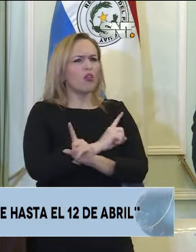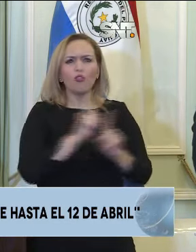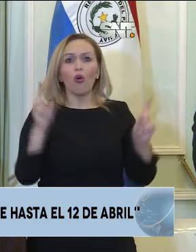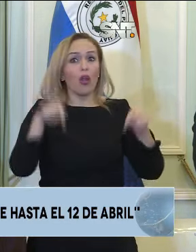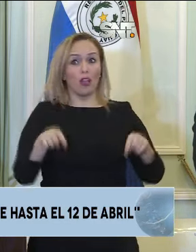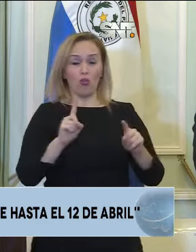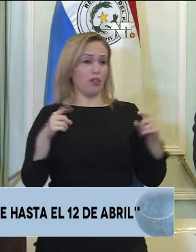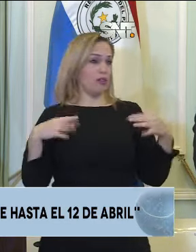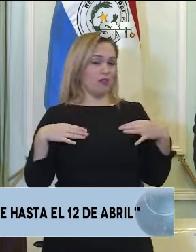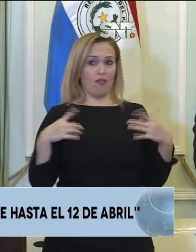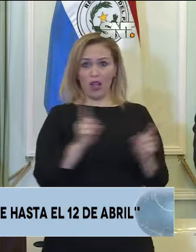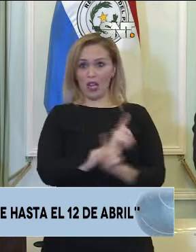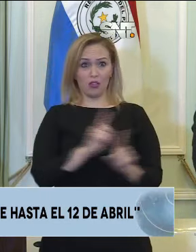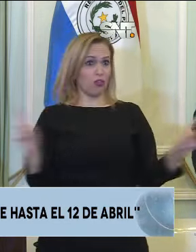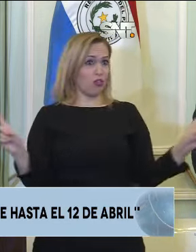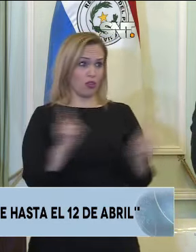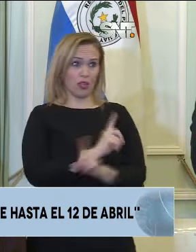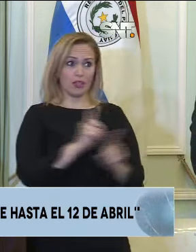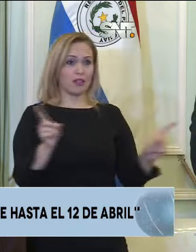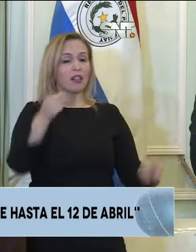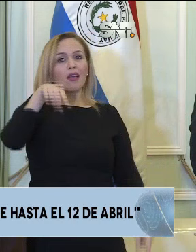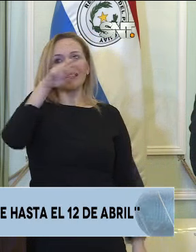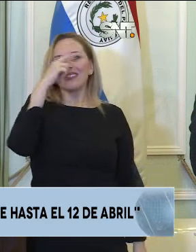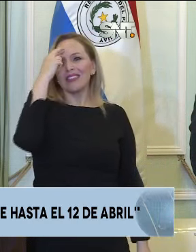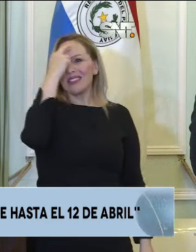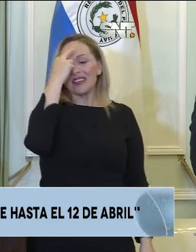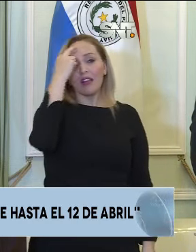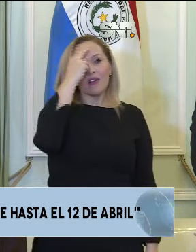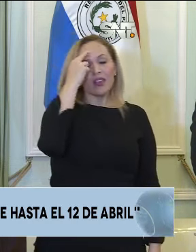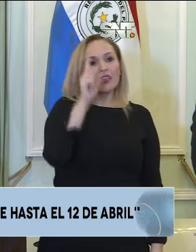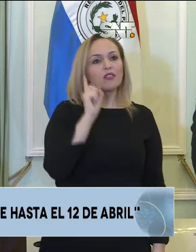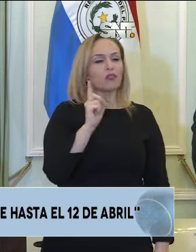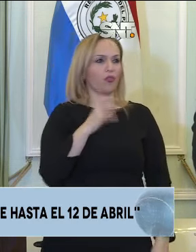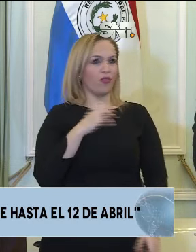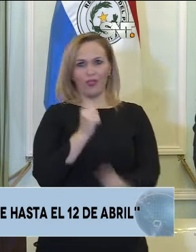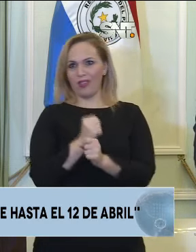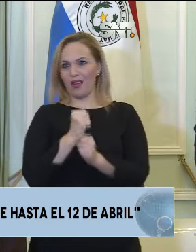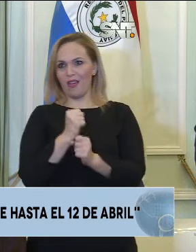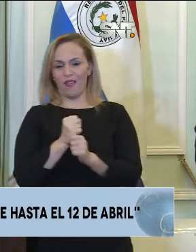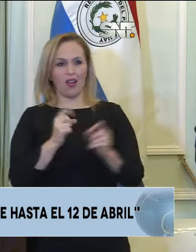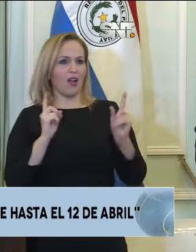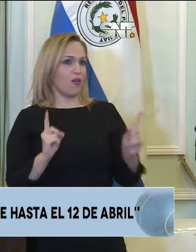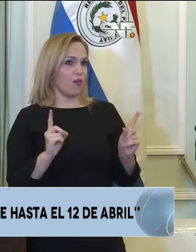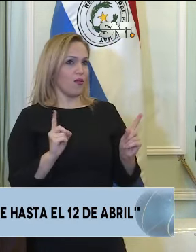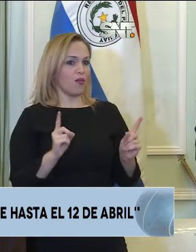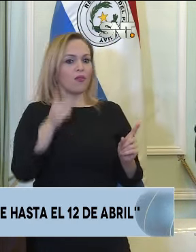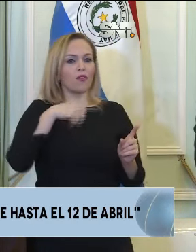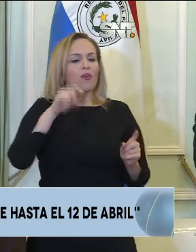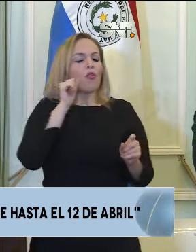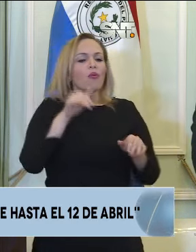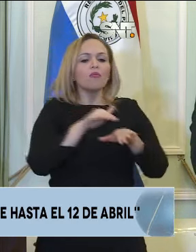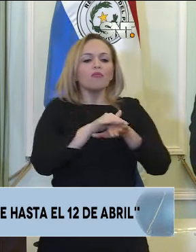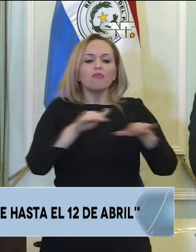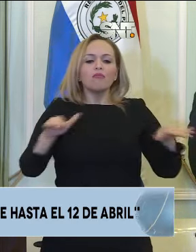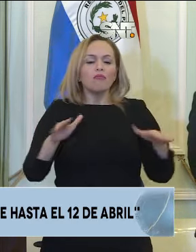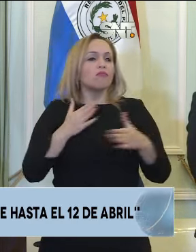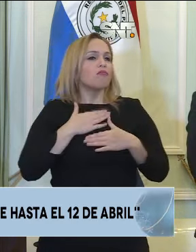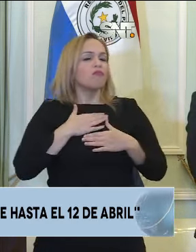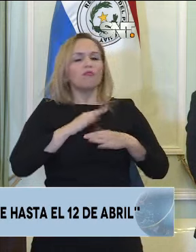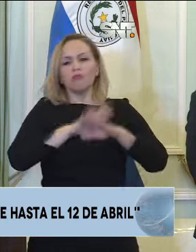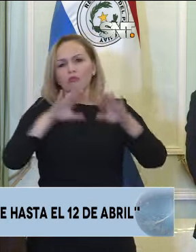de vacaciones. Esto es una cuestión de racionalización del trabajo y en este caso del reposo. De mi parte,